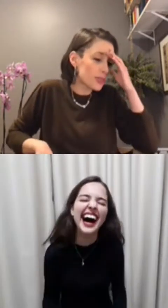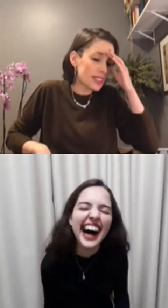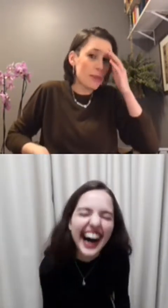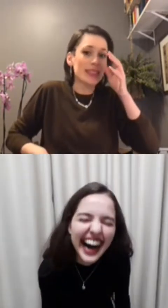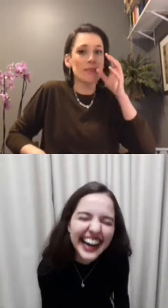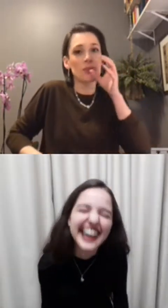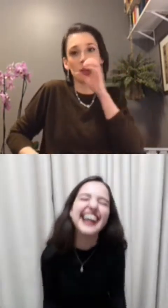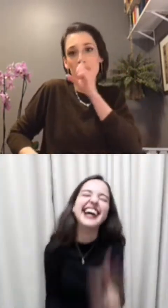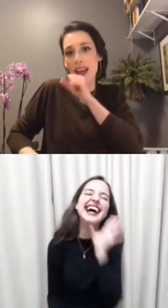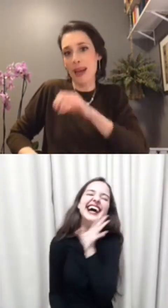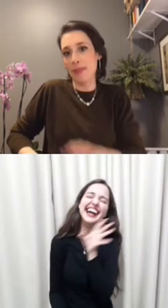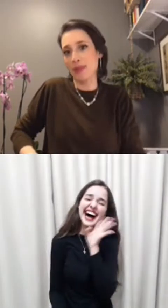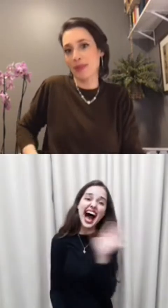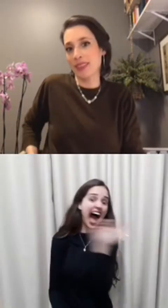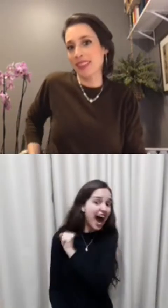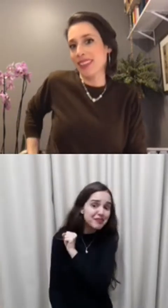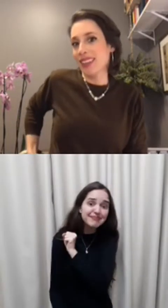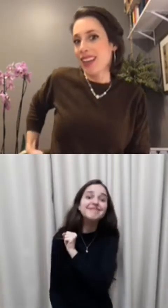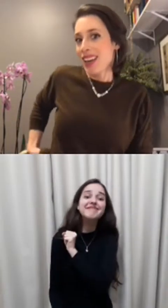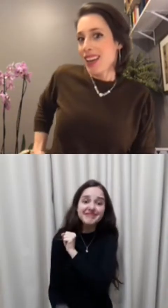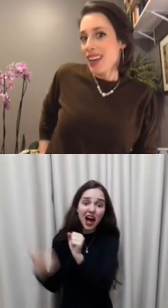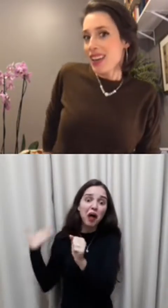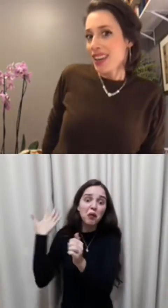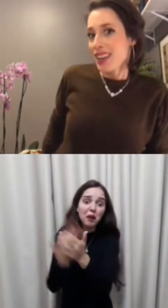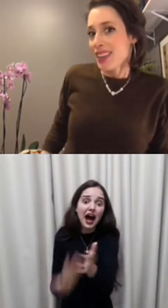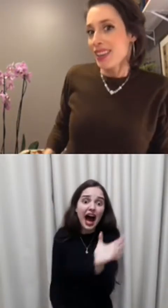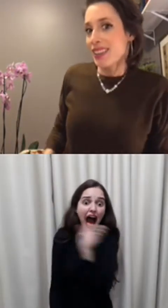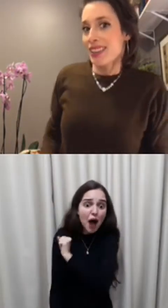do céu, passa muito rápido.